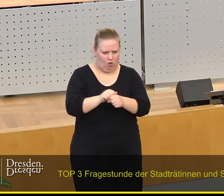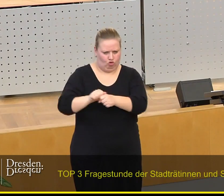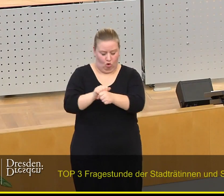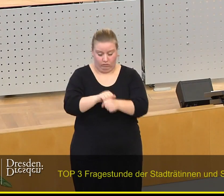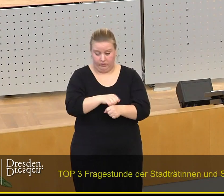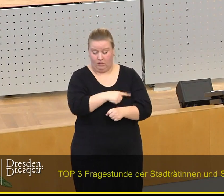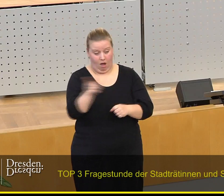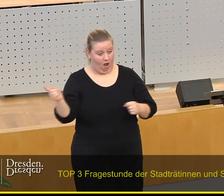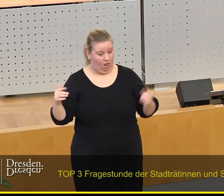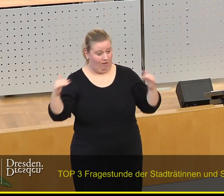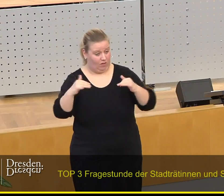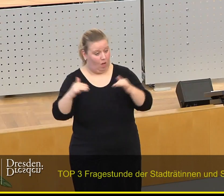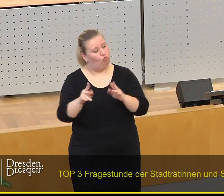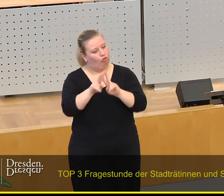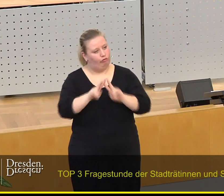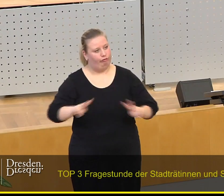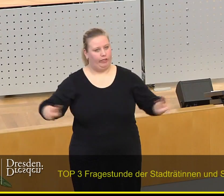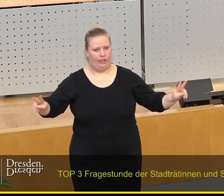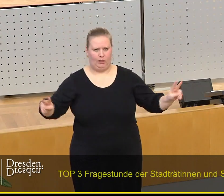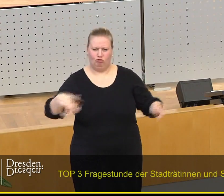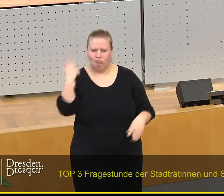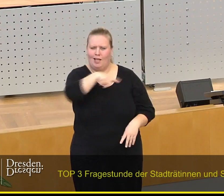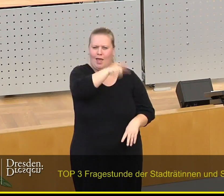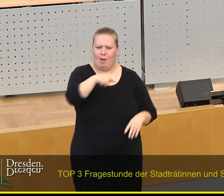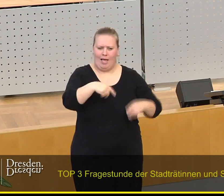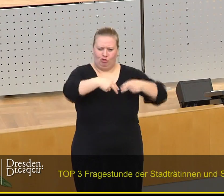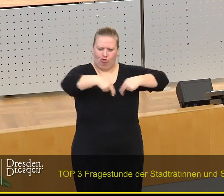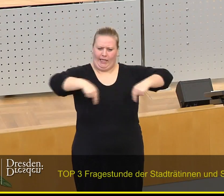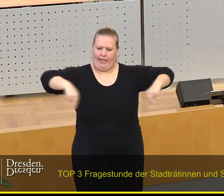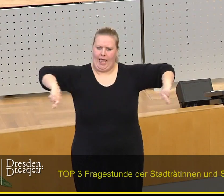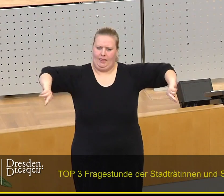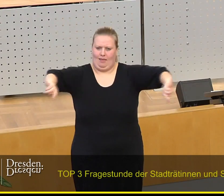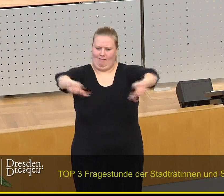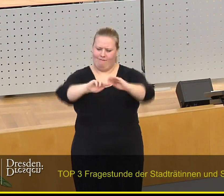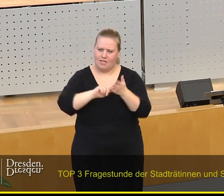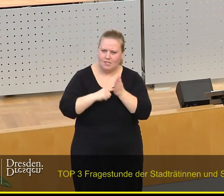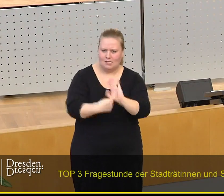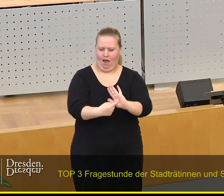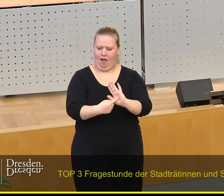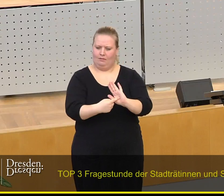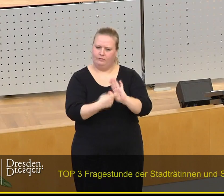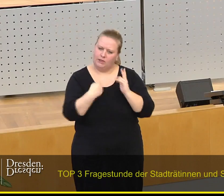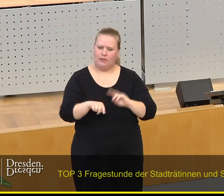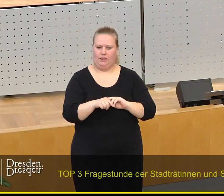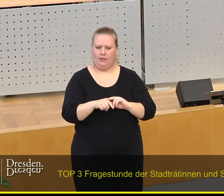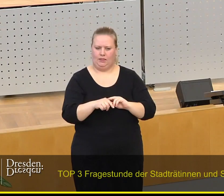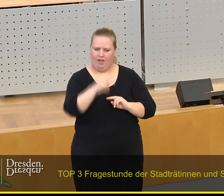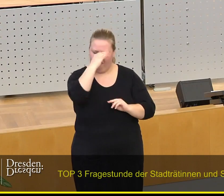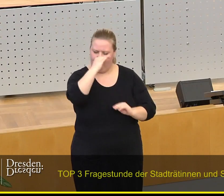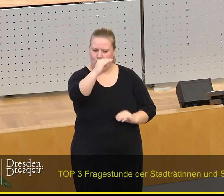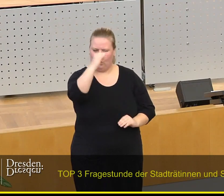angemeldeten Versammlungen verliefen friedlich. Die Menschenkette hat einmal mehr ein Zeichen der Versöhnung und Menschlichkeit in unsere Stadt